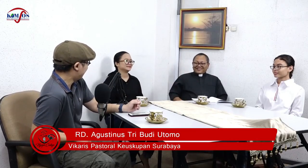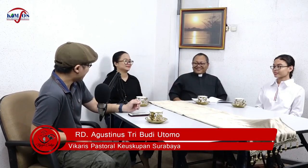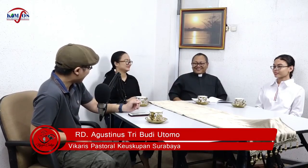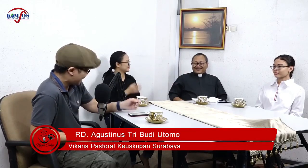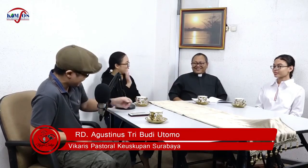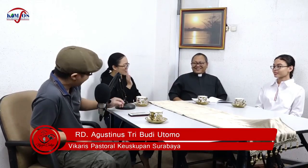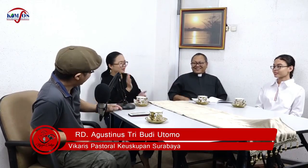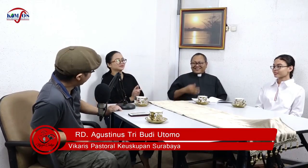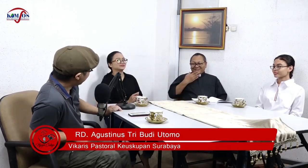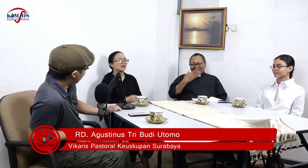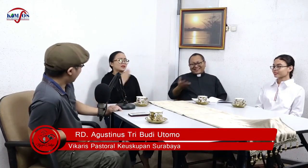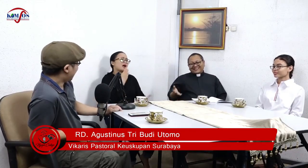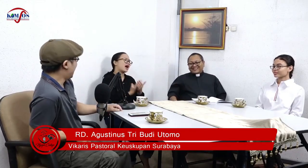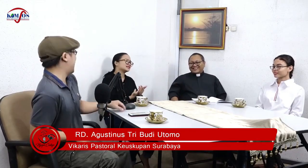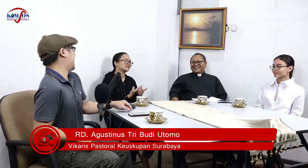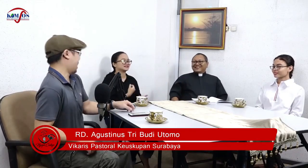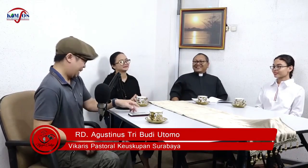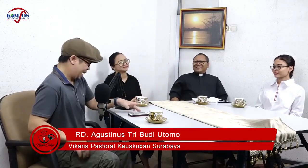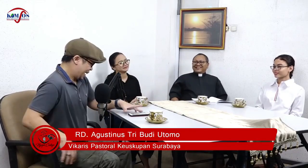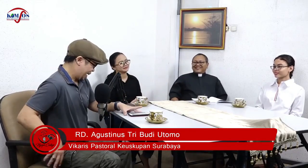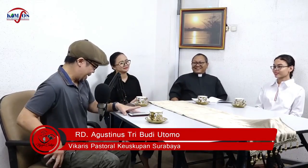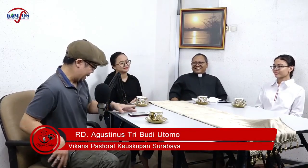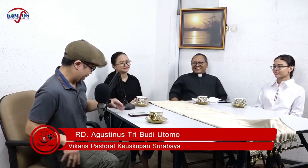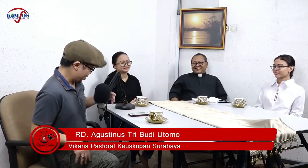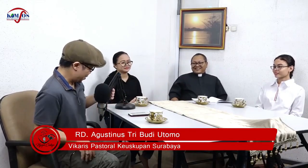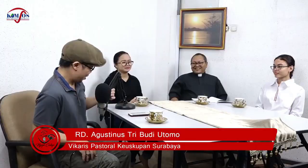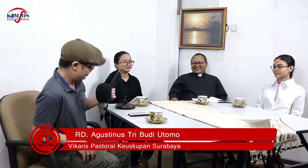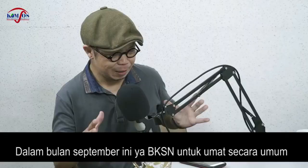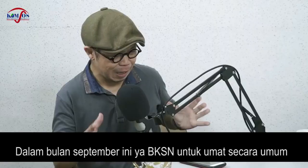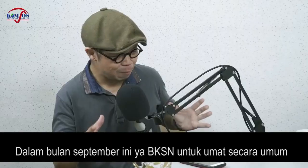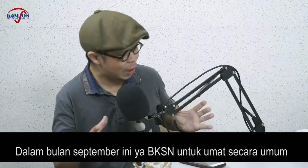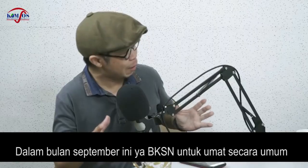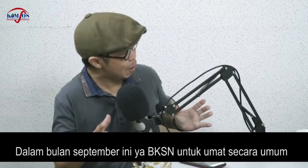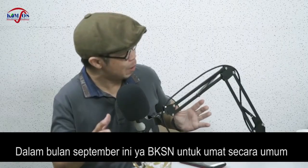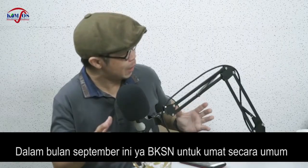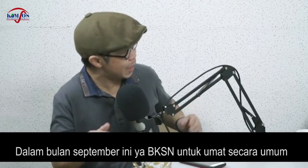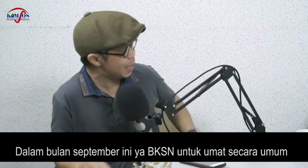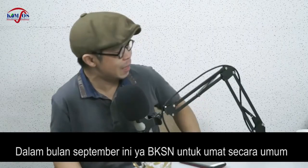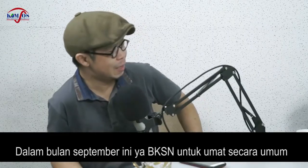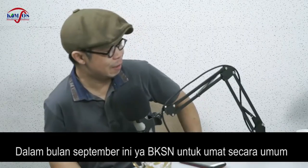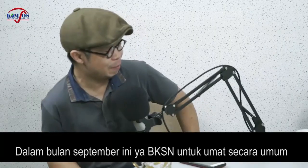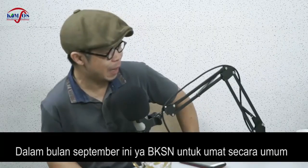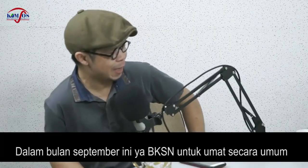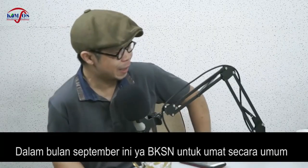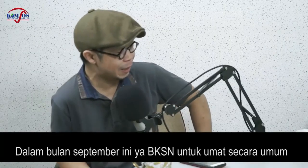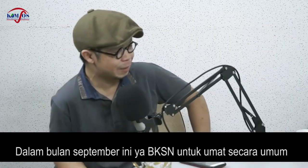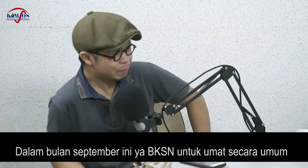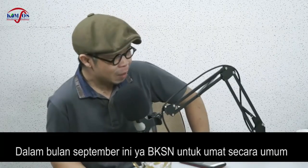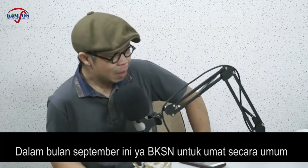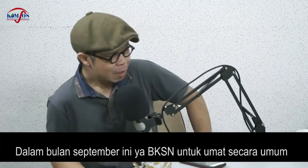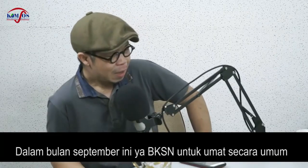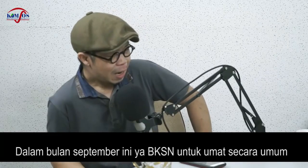terima kasih Oke Romo dalam bulan September ini ya bksn